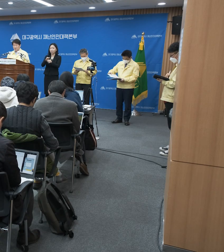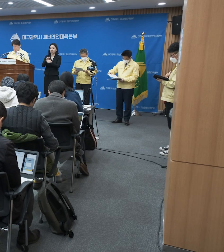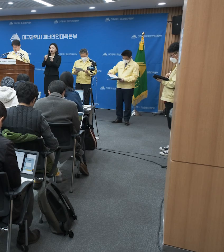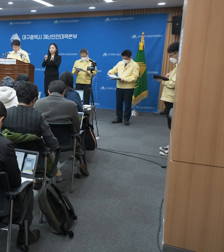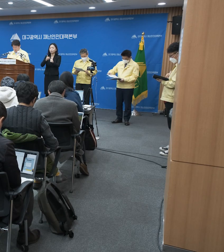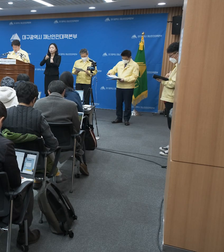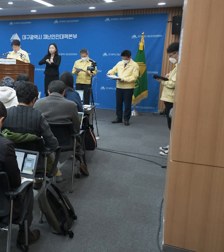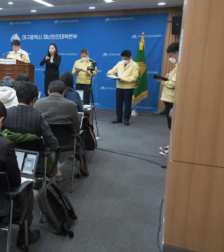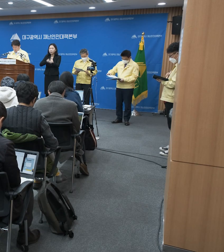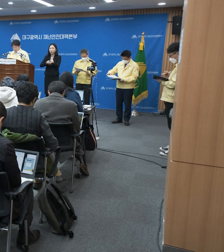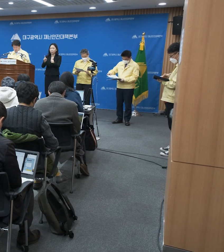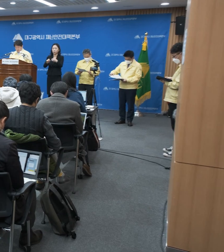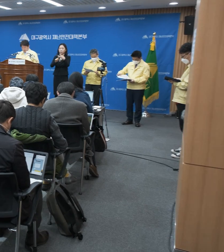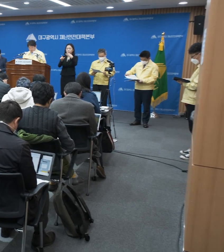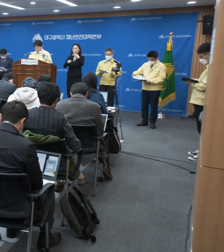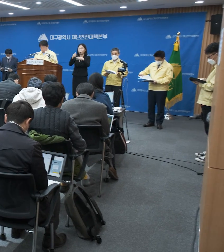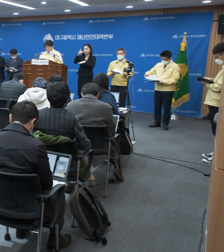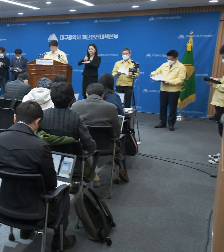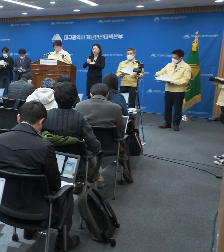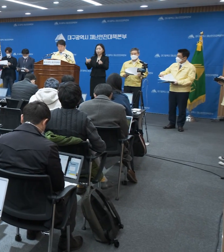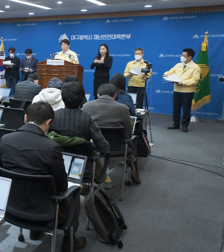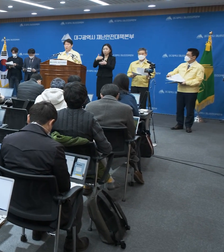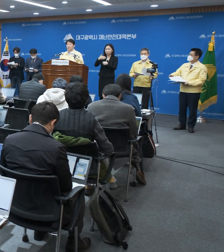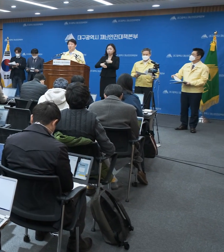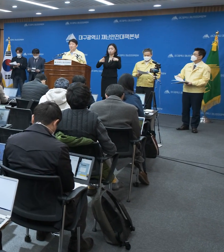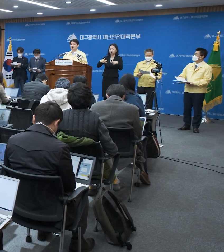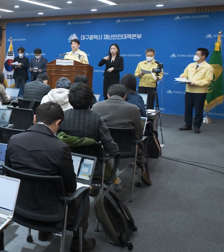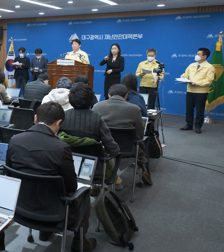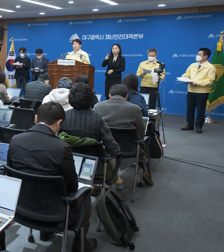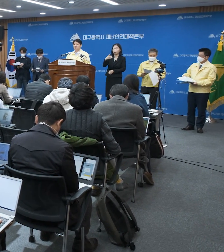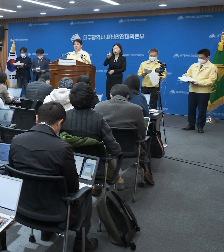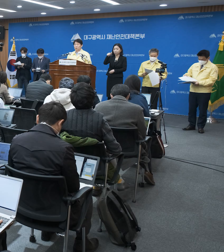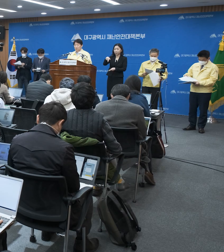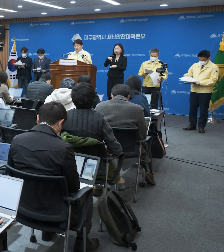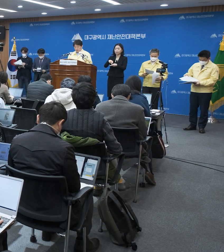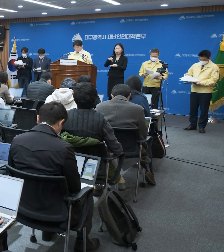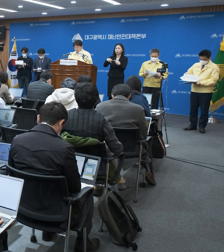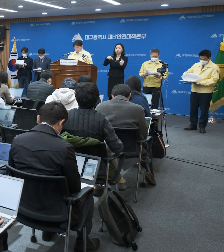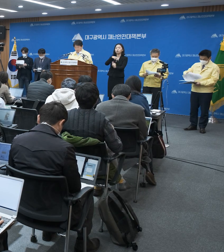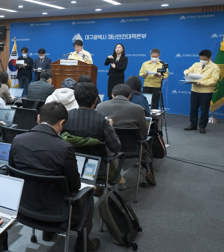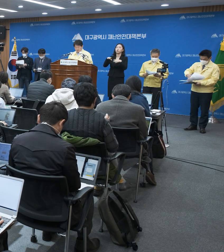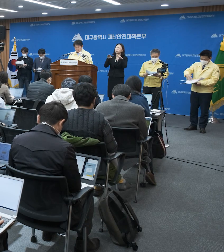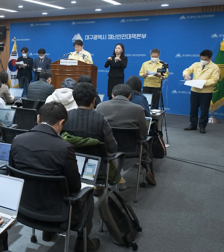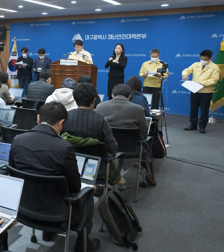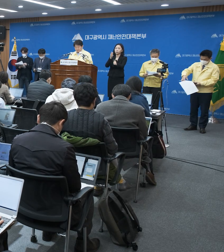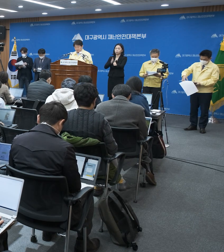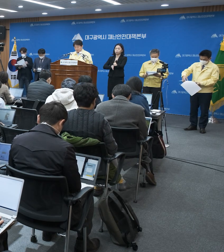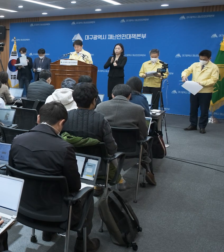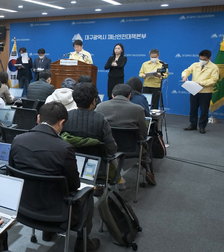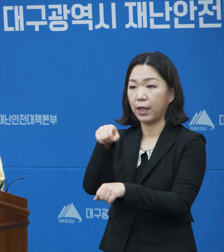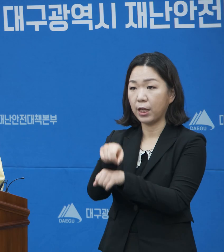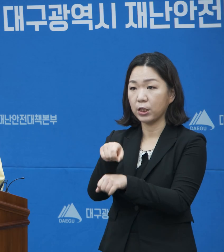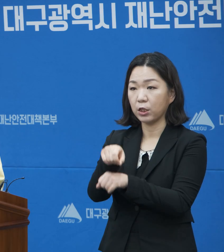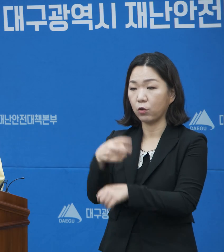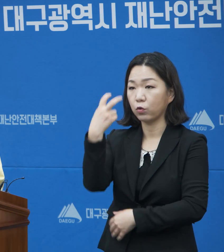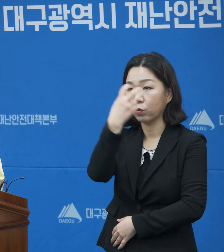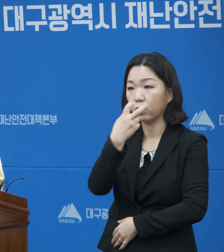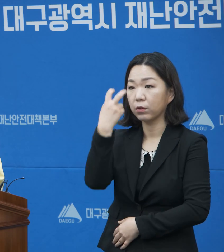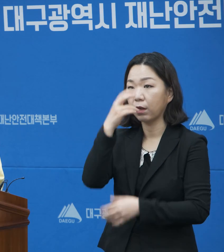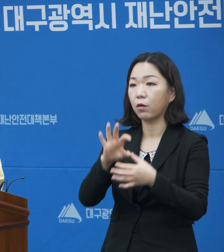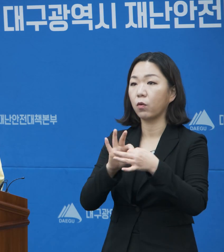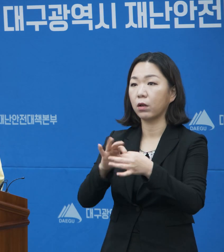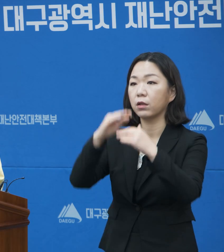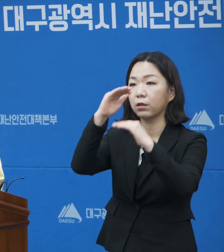3월 말까지는 대구 지역 컨택센터의 운영을 전면 중단해 주시기 바랍니다. 관련된